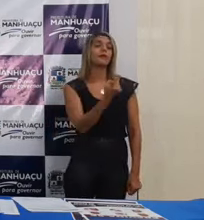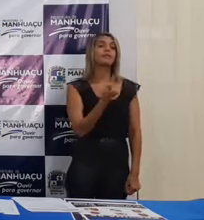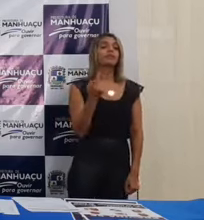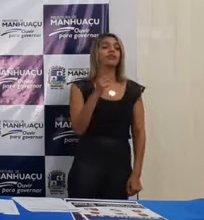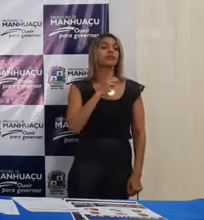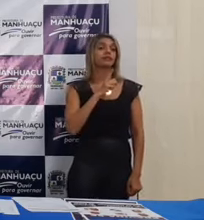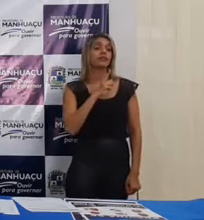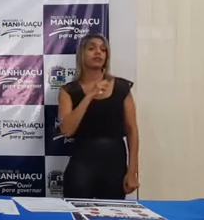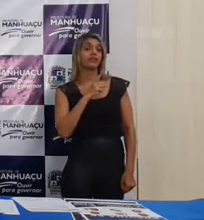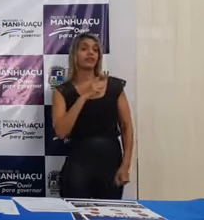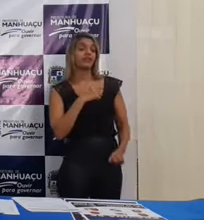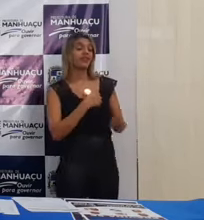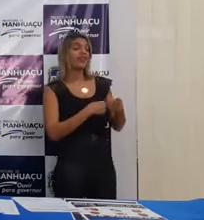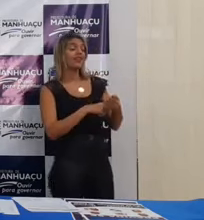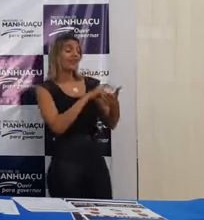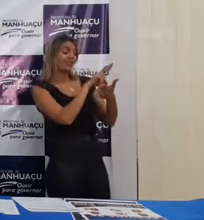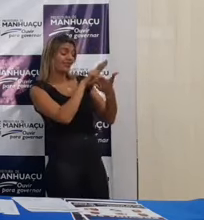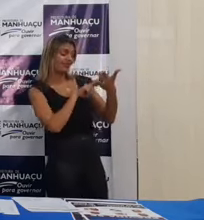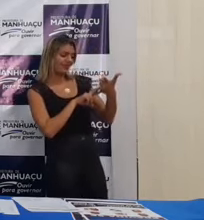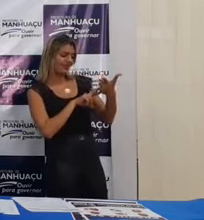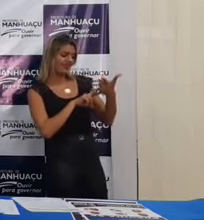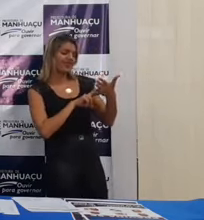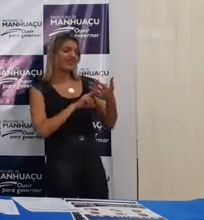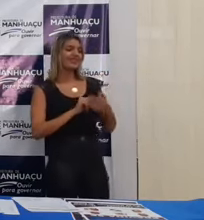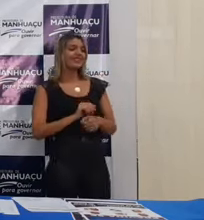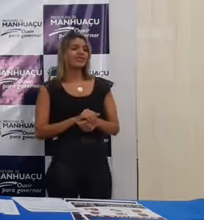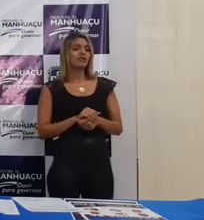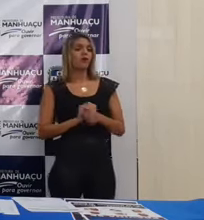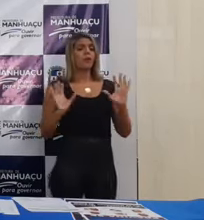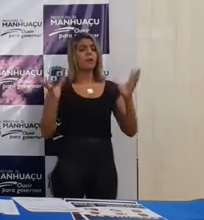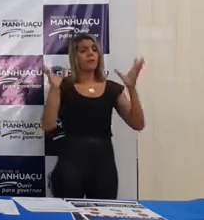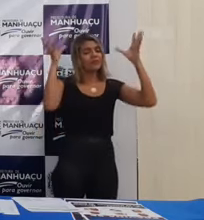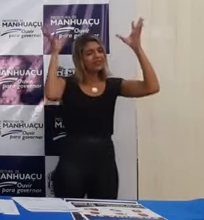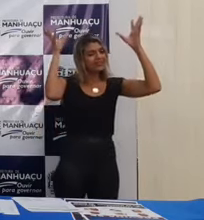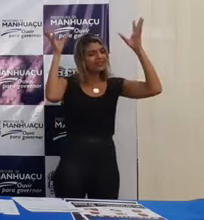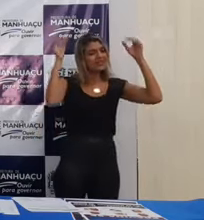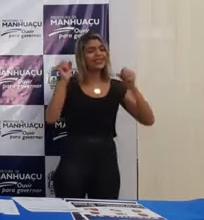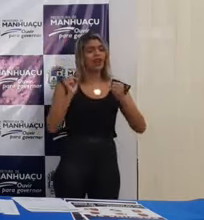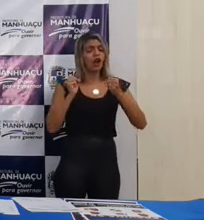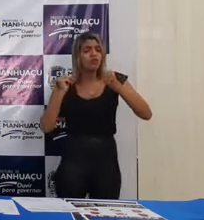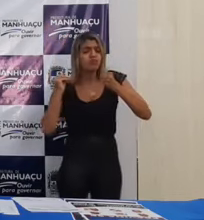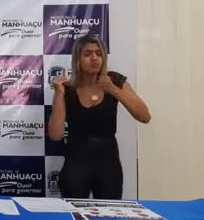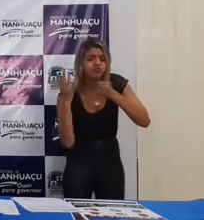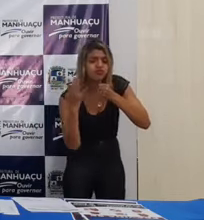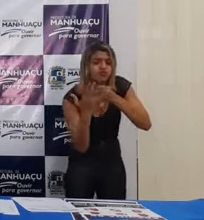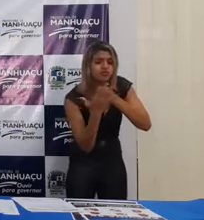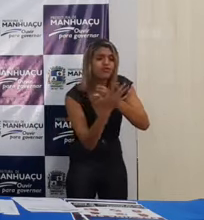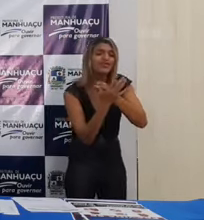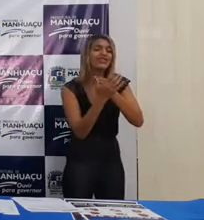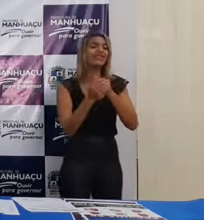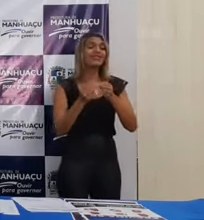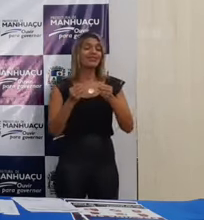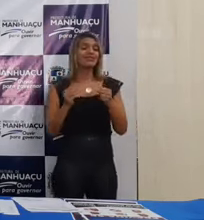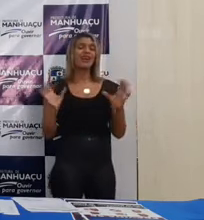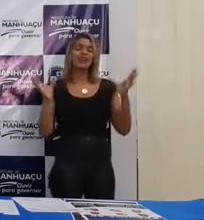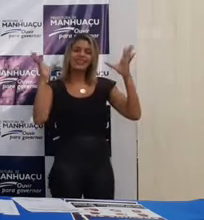Pelo que eu vi do vídeo, foi uma festa programada. Num momento de pandemia, como que uma pessoa programa uma